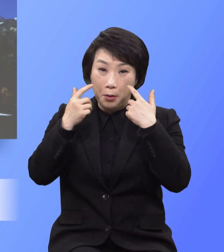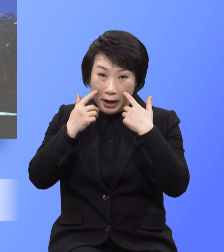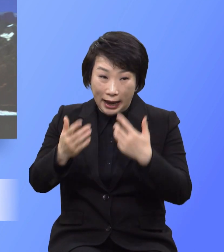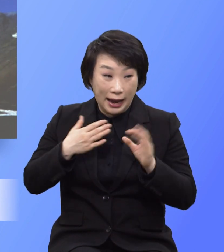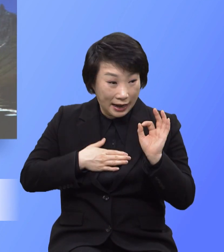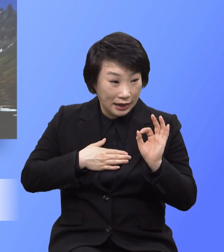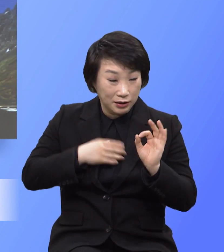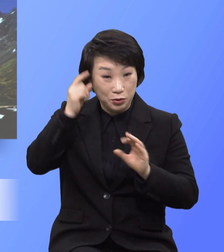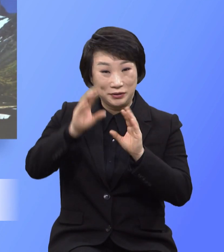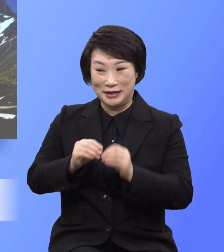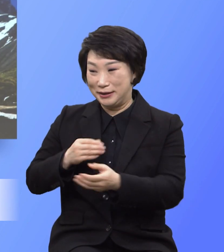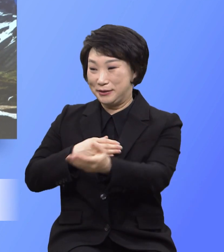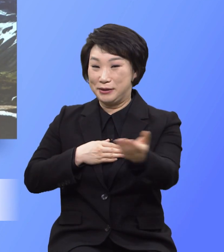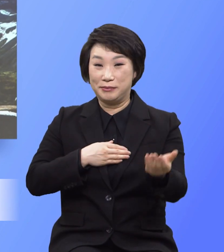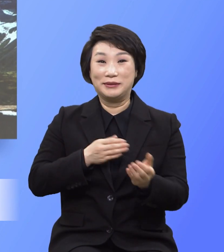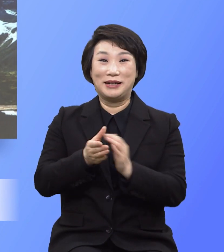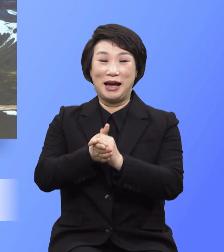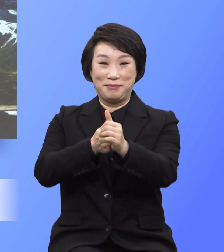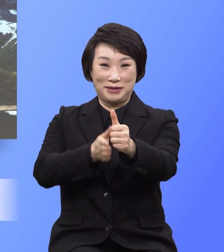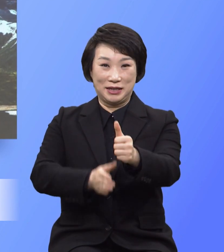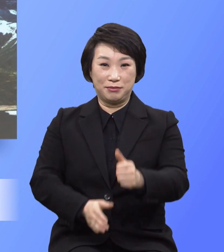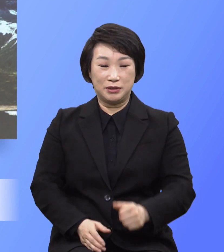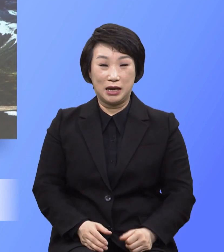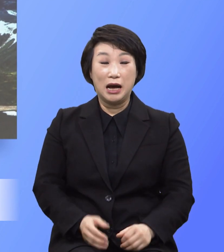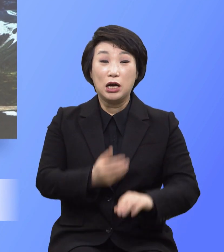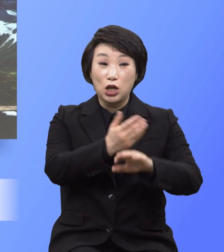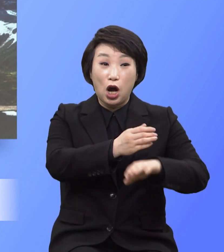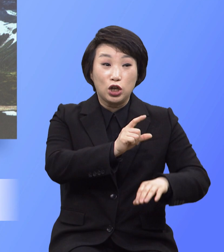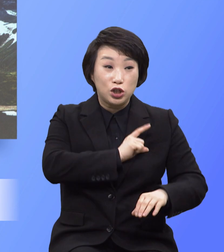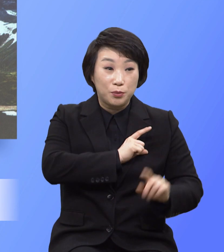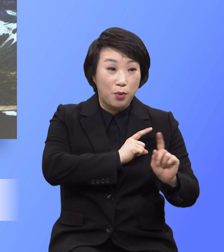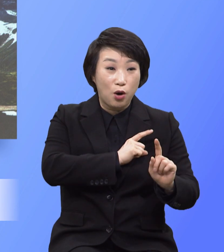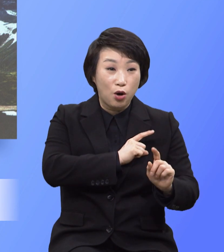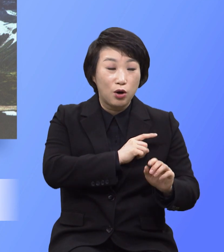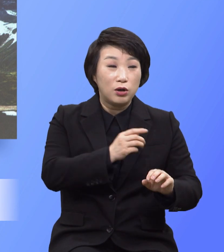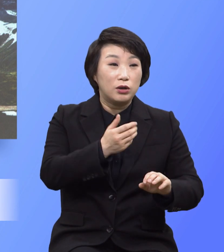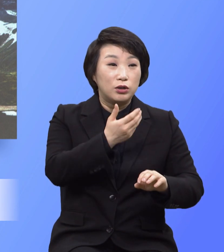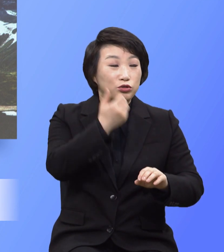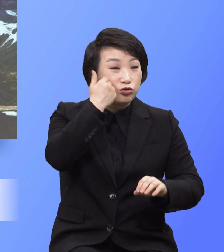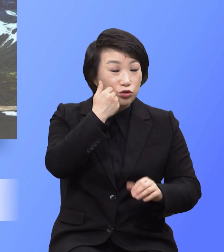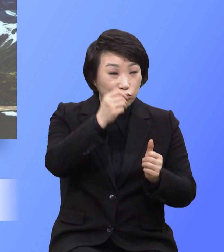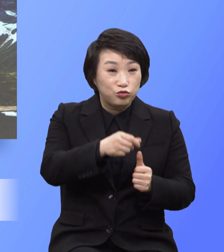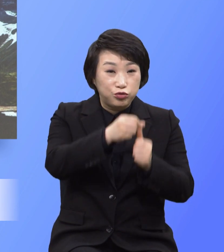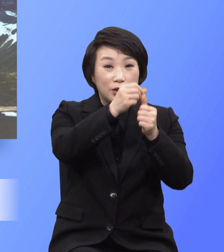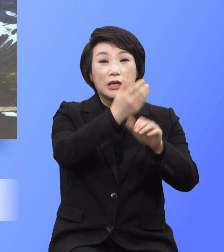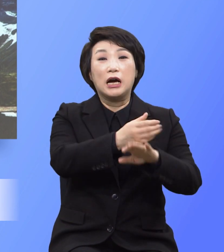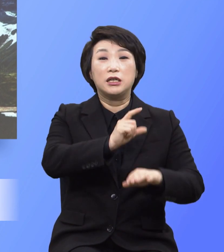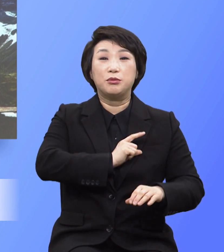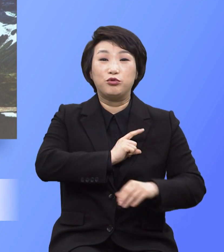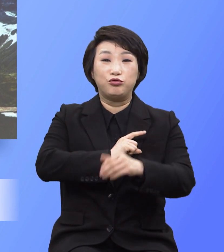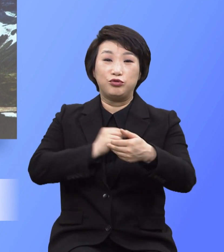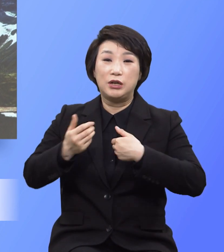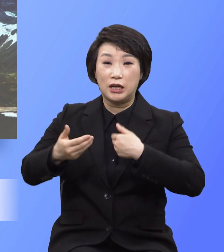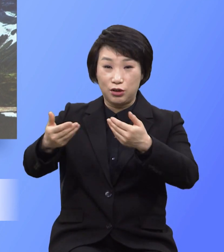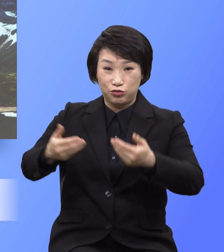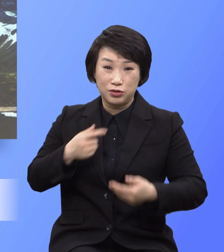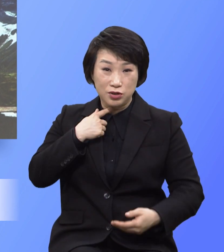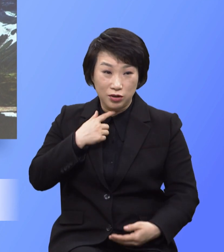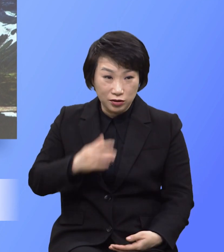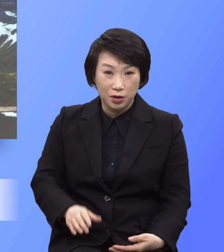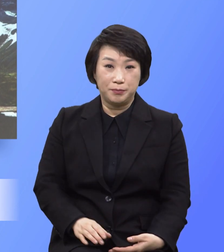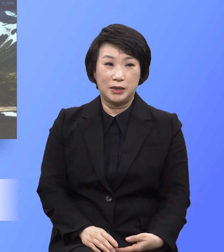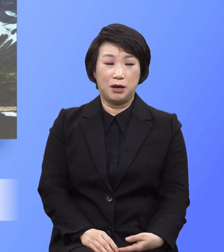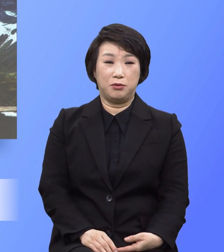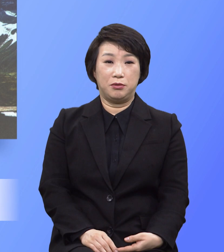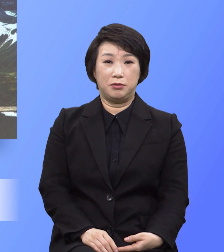동의하시면 아멘 합시다. 다른 이로서는 구원받을 만한 다른 이름을 우리에게 주신 일이 없다